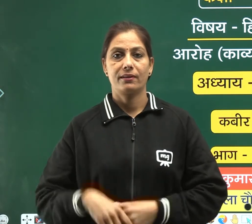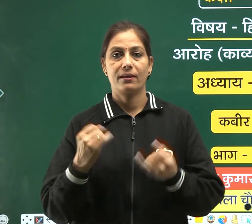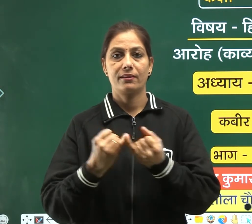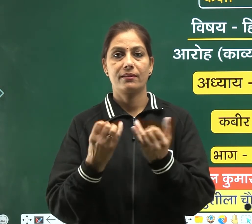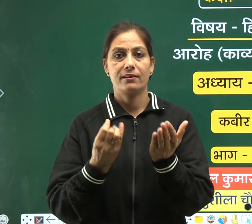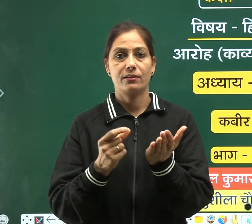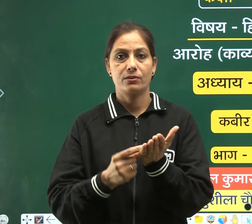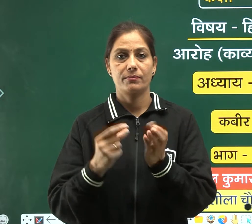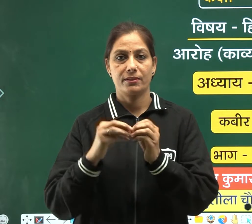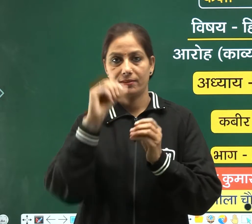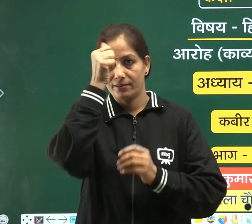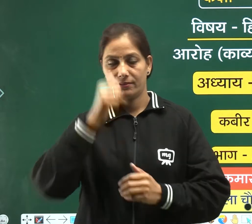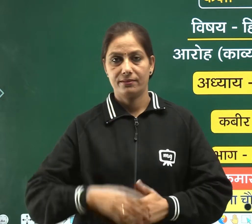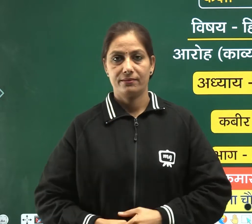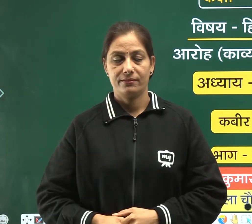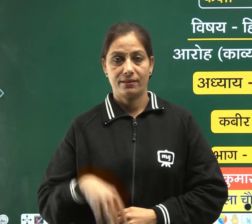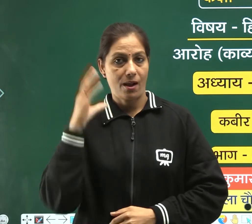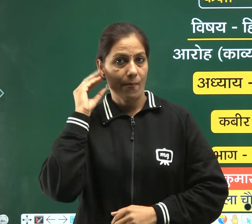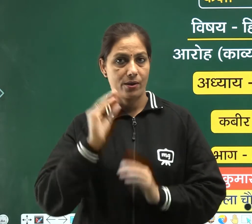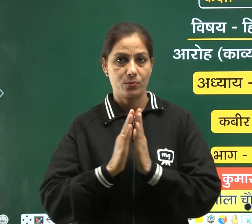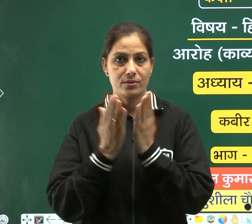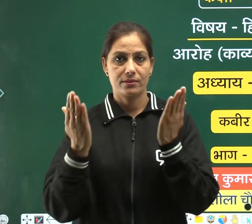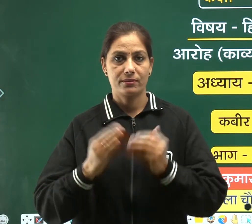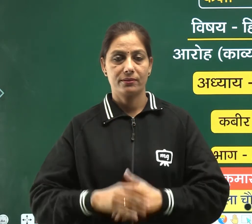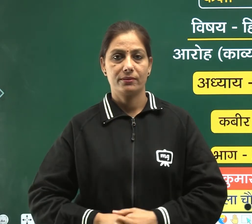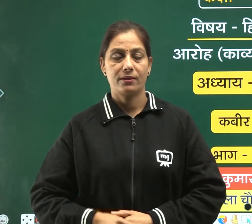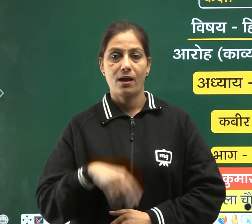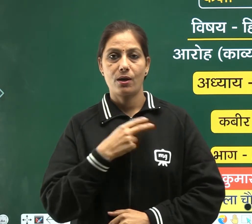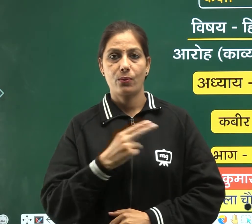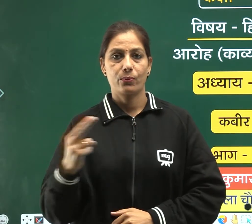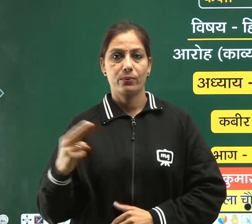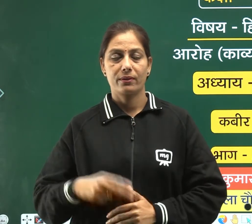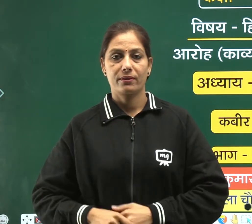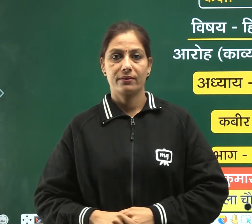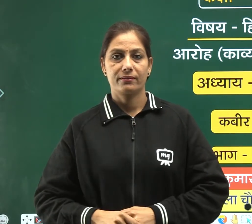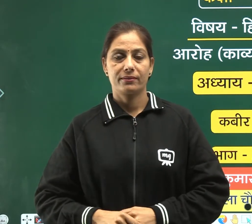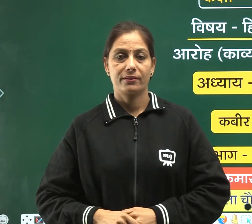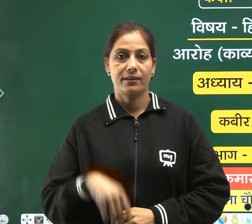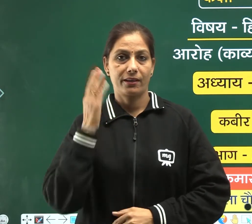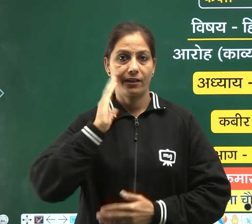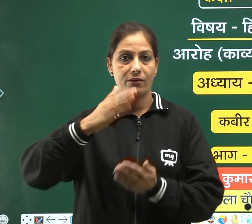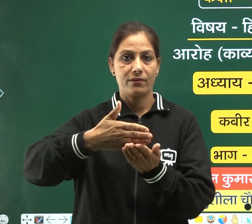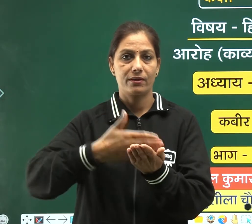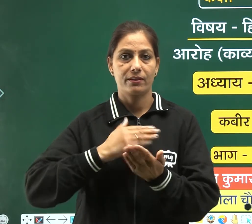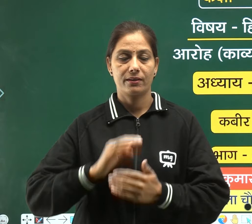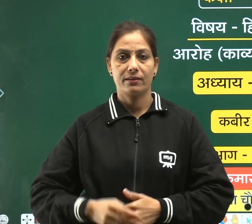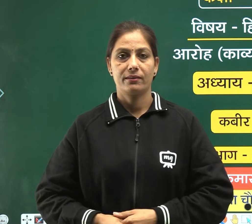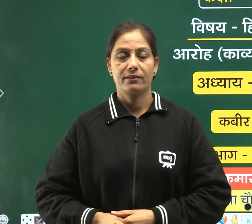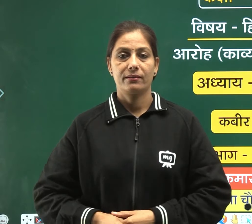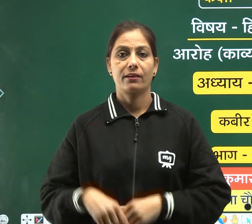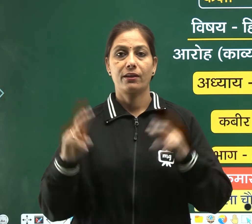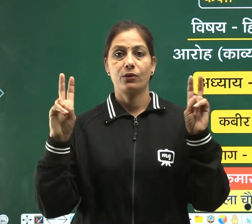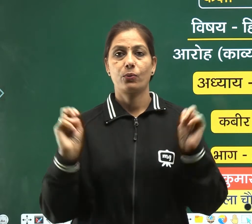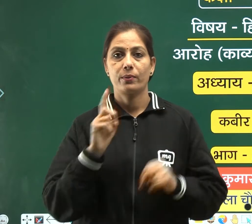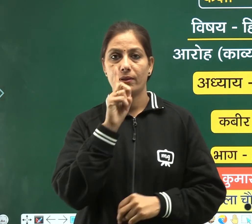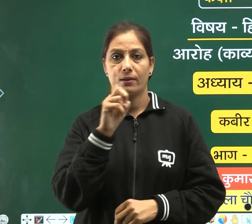हिंदी विषय की पाठ्य पुस्तक आरोह के काव्य खंड के